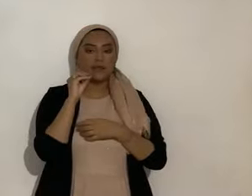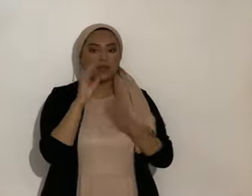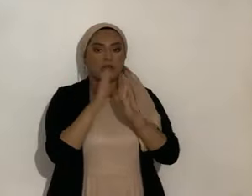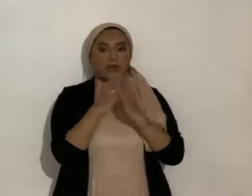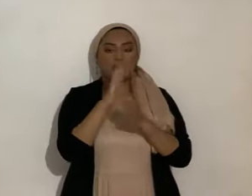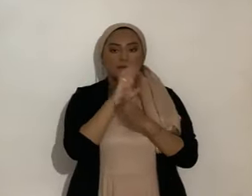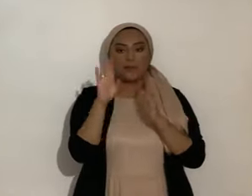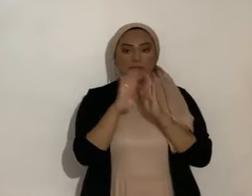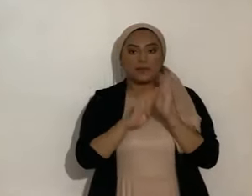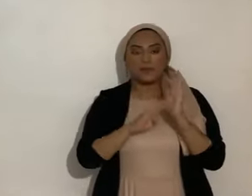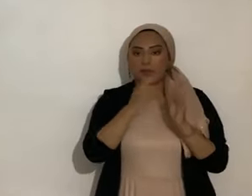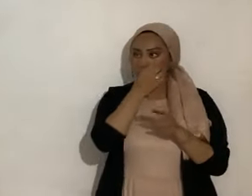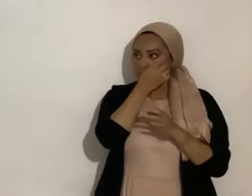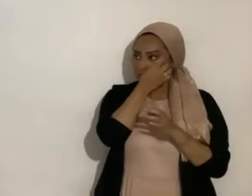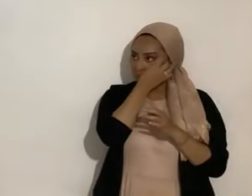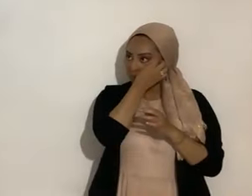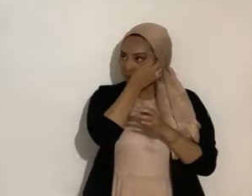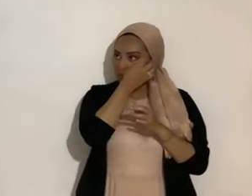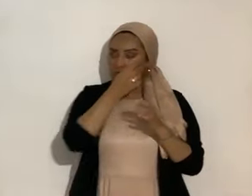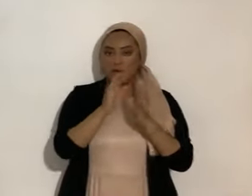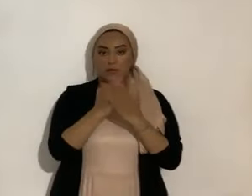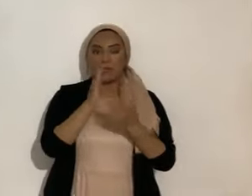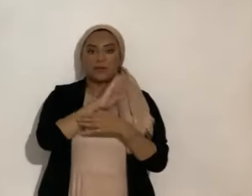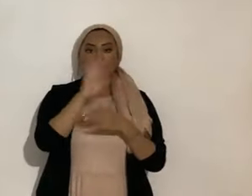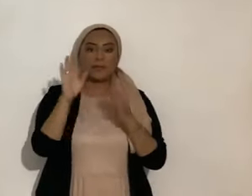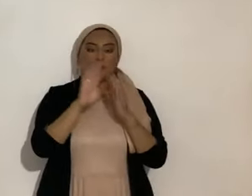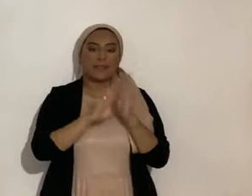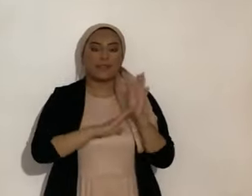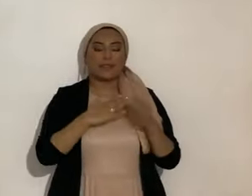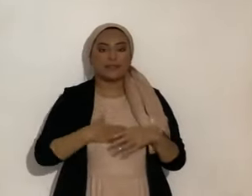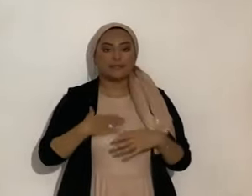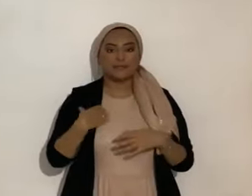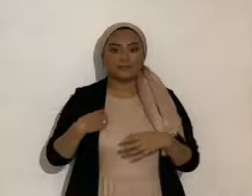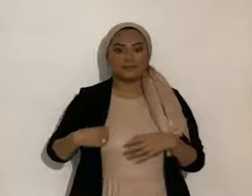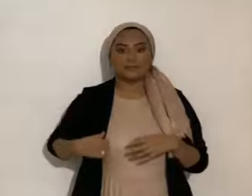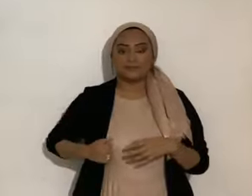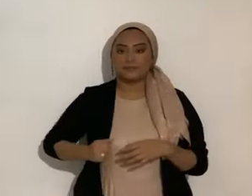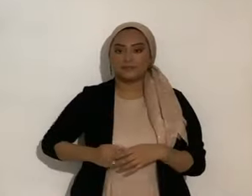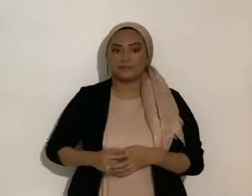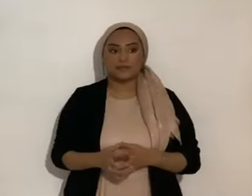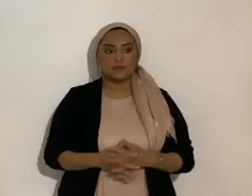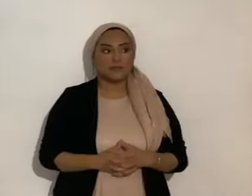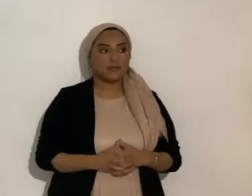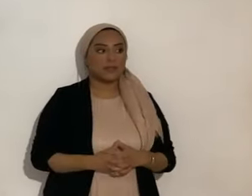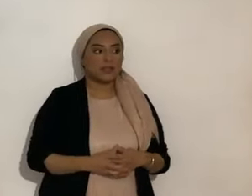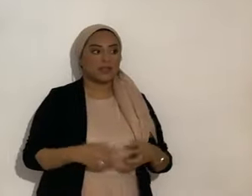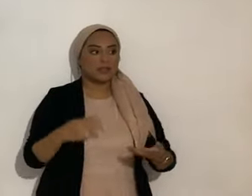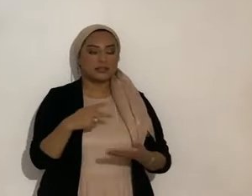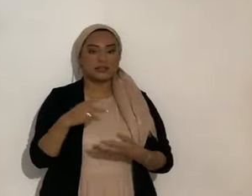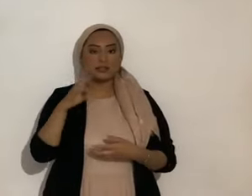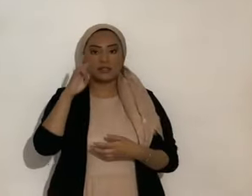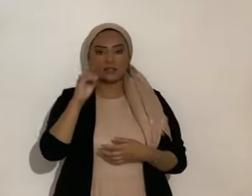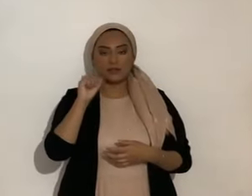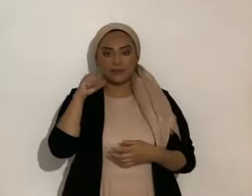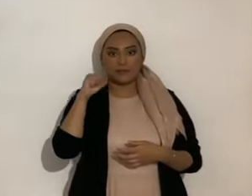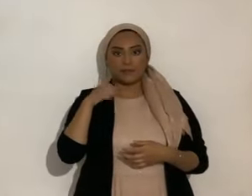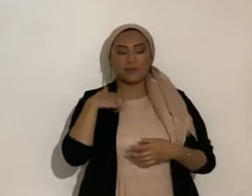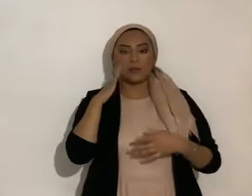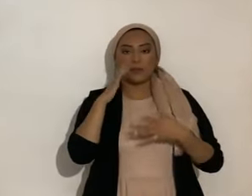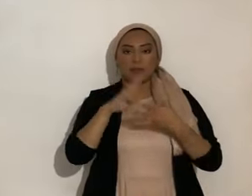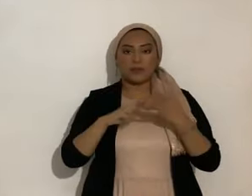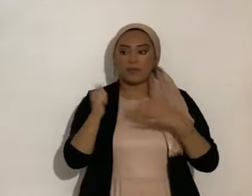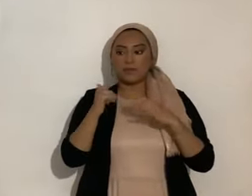abran su Biblia. Tertuak Tanaj quiere decir abran su Biblia. ¿Sí? Sí, abran su Biblia. Salmo 70, ¿de acuerdo? Vamos a